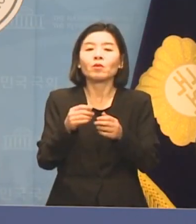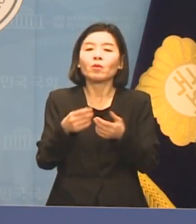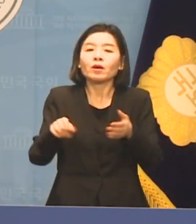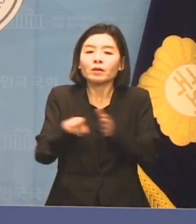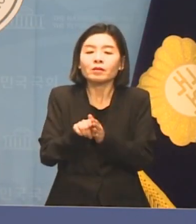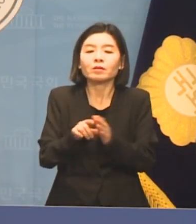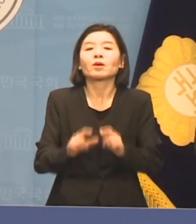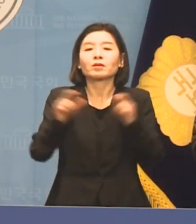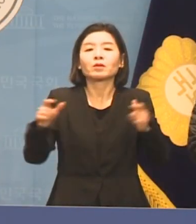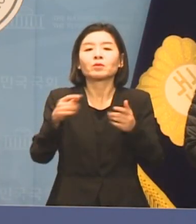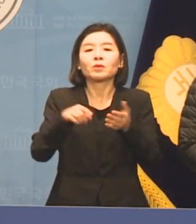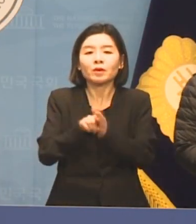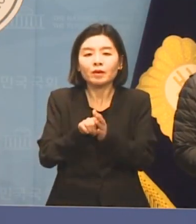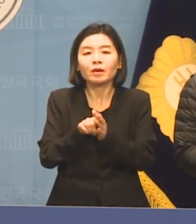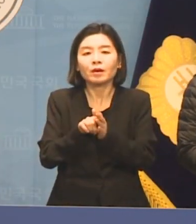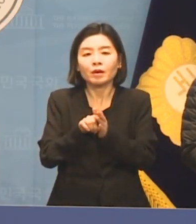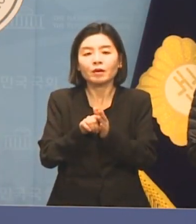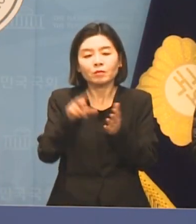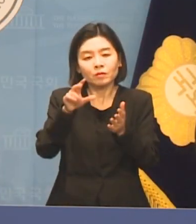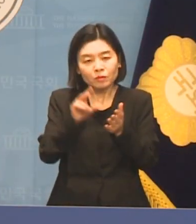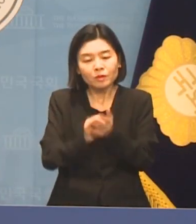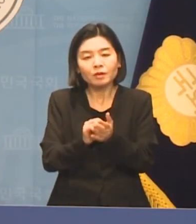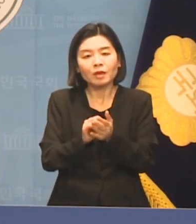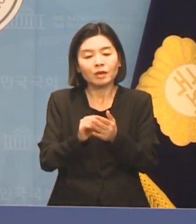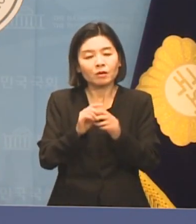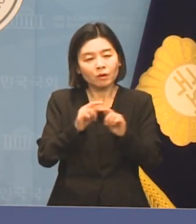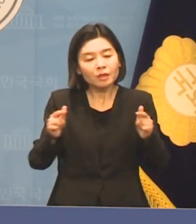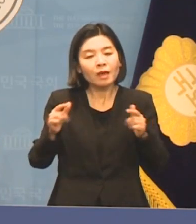발생하는 사각지대가 해소될 것이다.